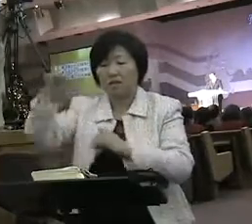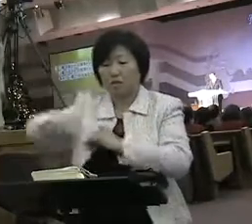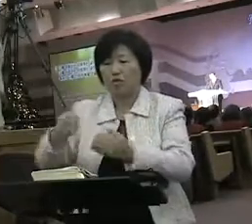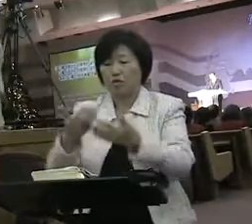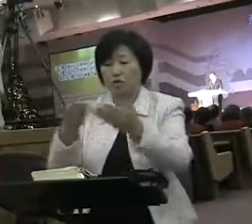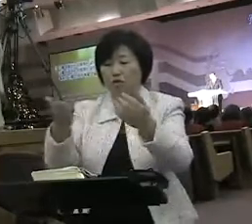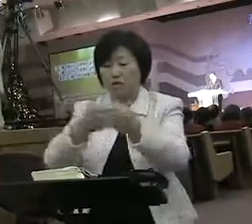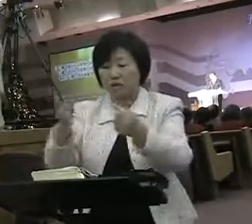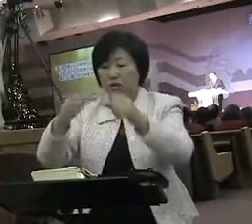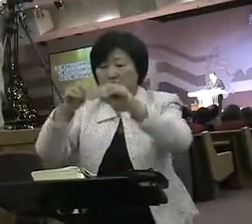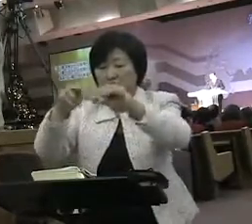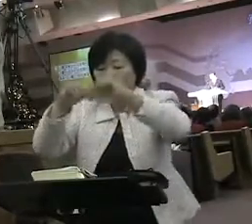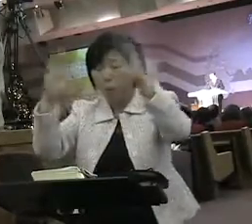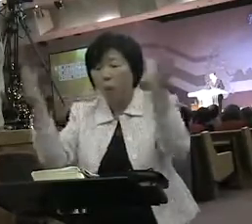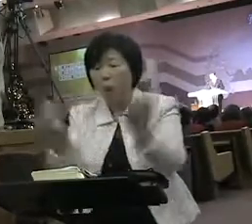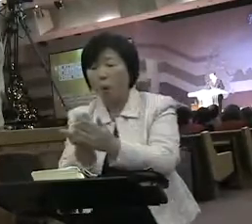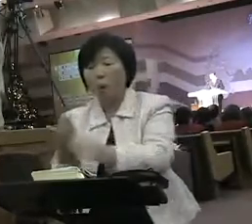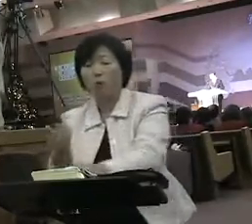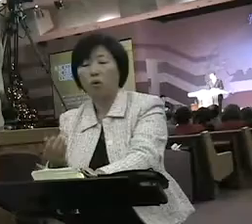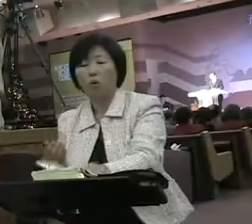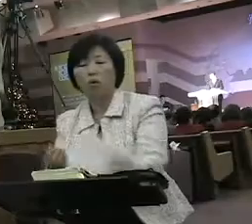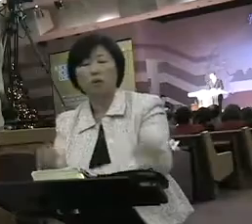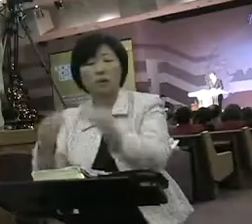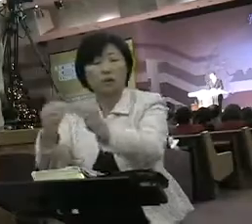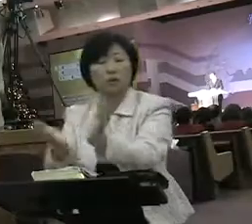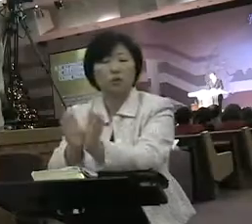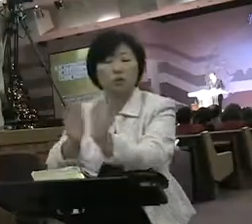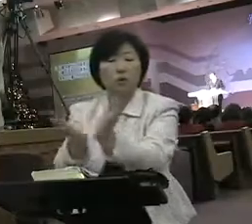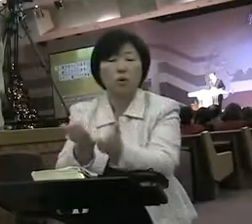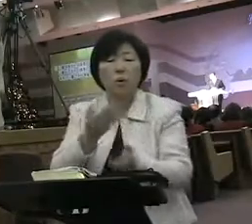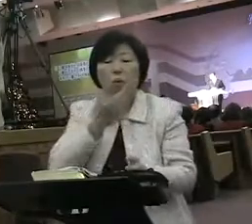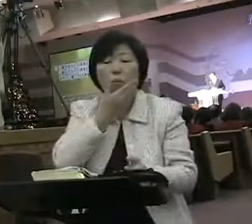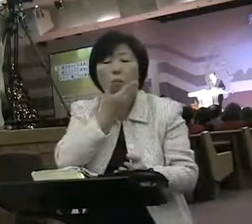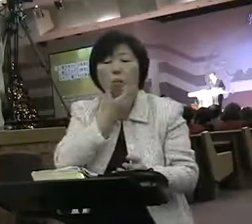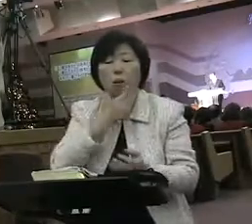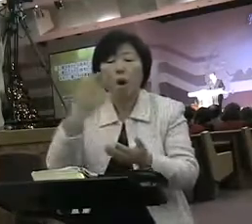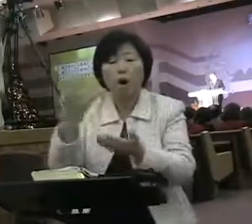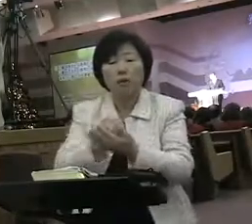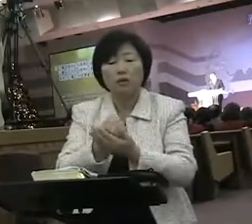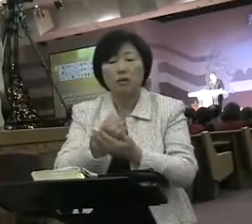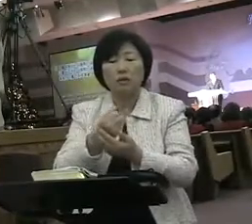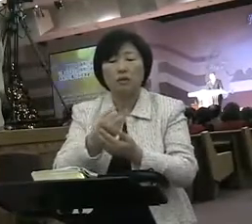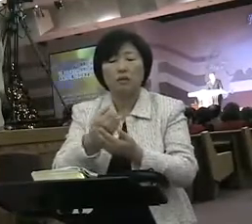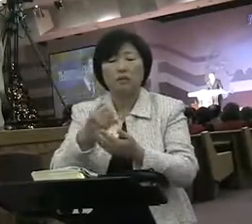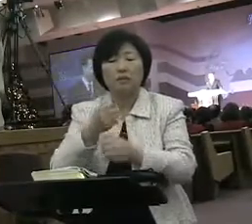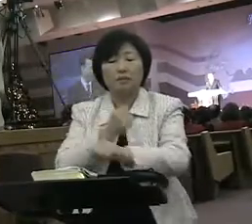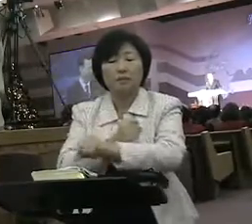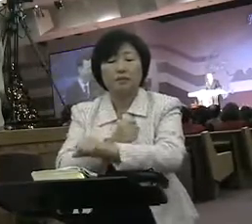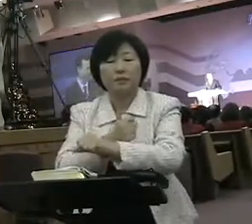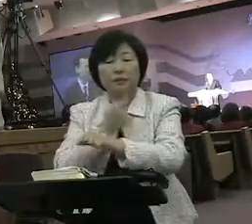저주하리니 땅의 모든 족속이 너를 인하여 복을 얻을 것이니라 하시니라.